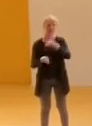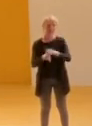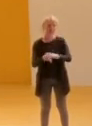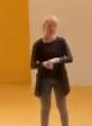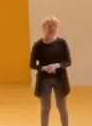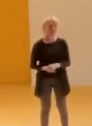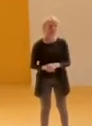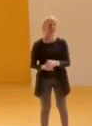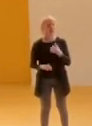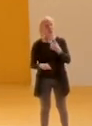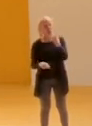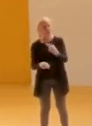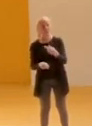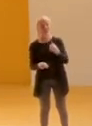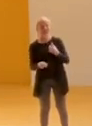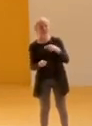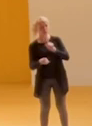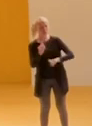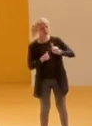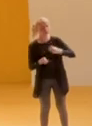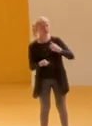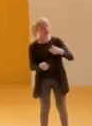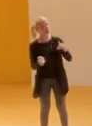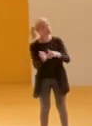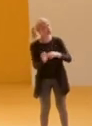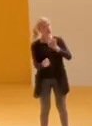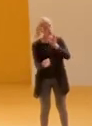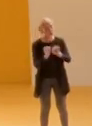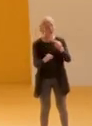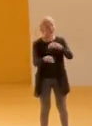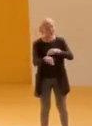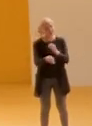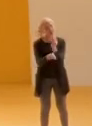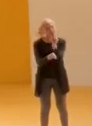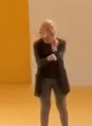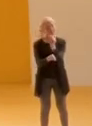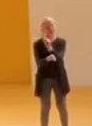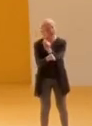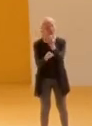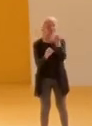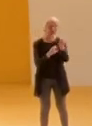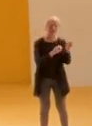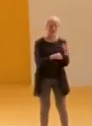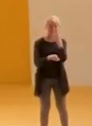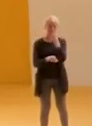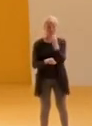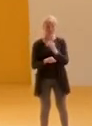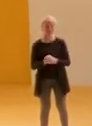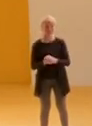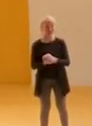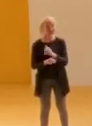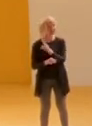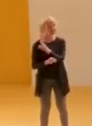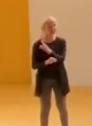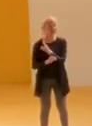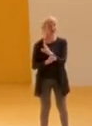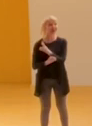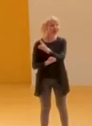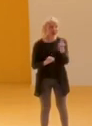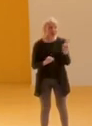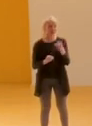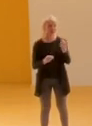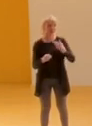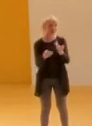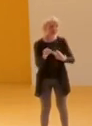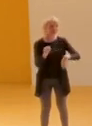Ja potrzebuję teraz dokładnie takiej koronki Ja potrzebuję dokładnie takiego elementu do wychwytu i można powiedzieć że każdy wykonawca